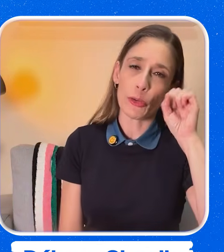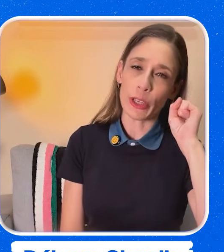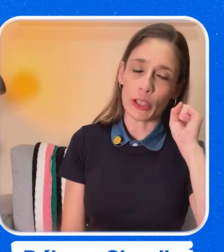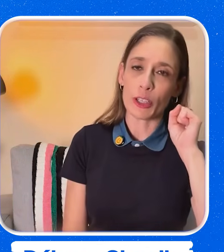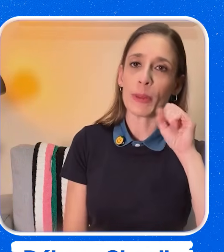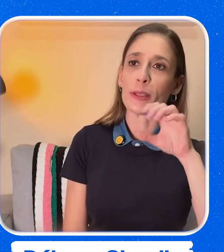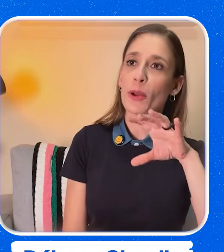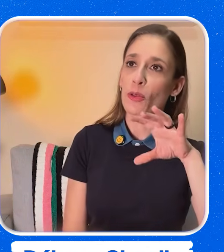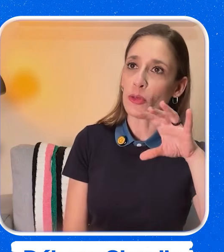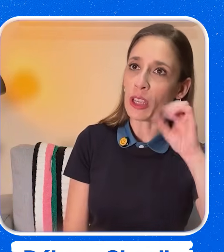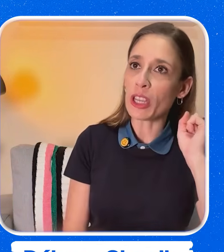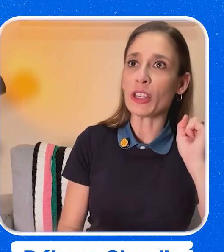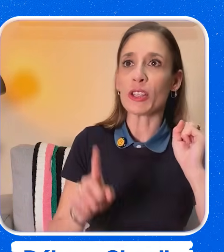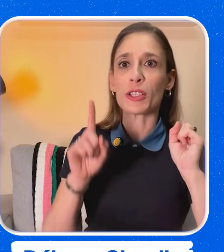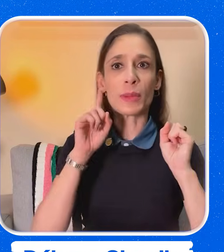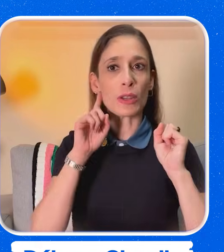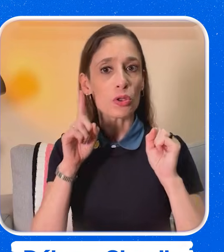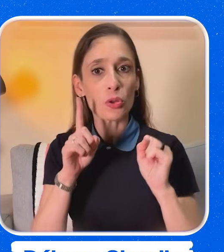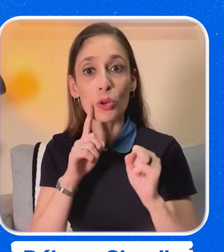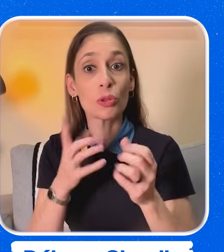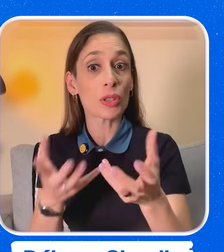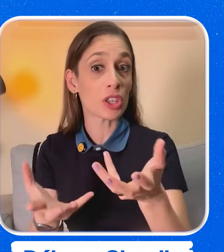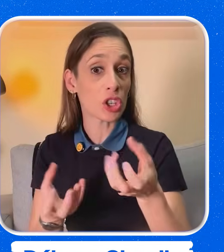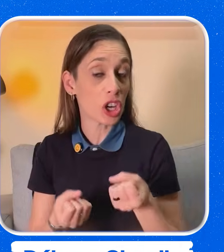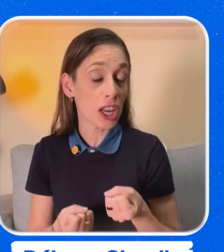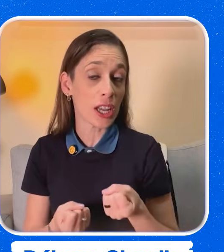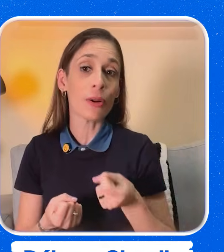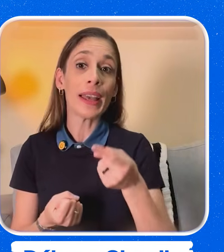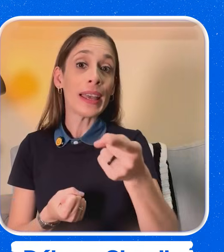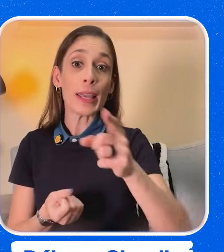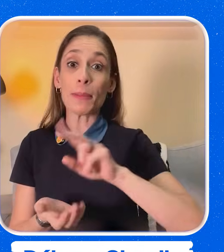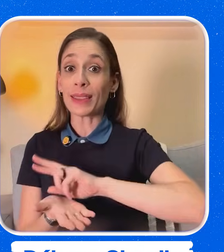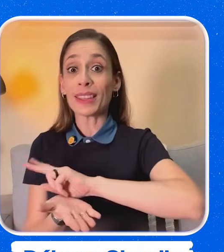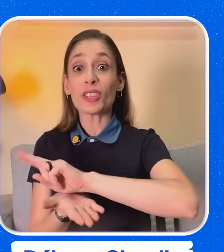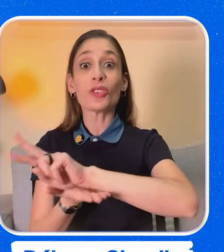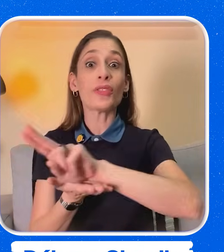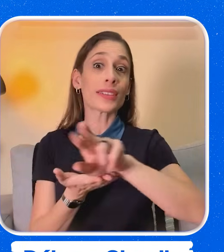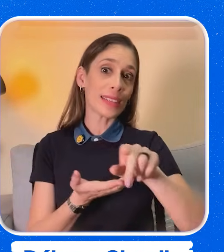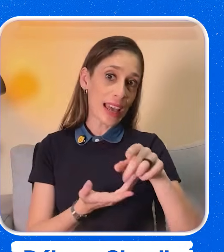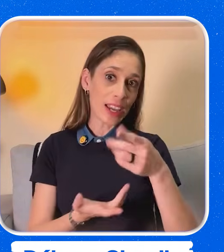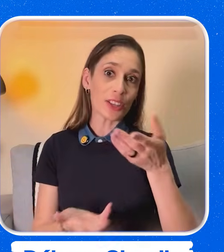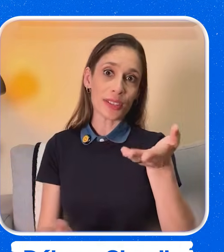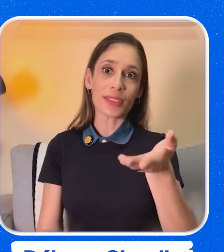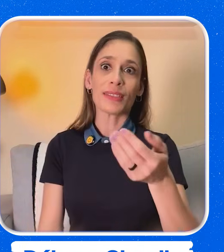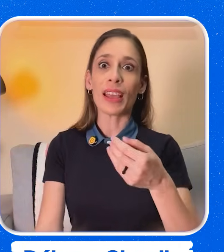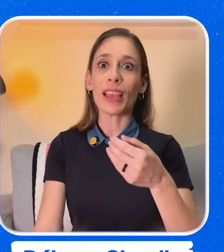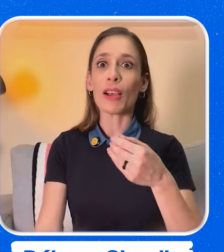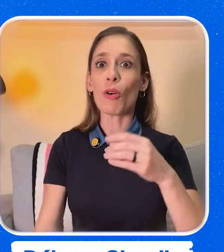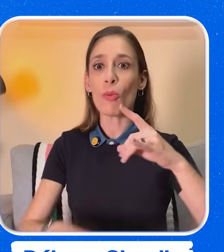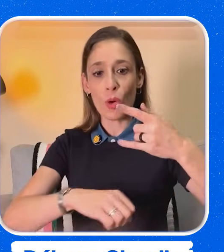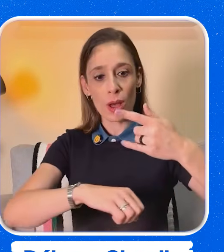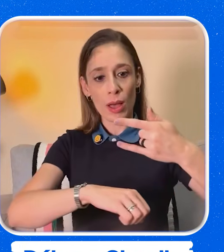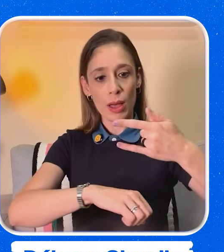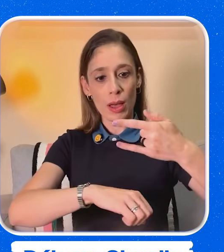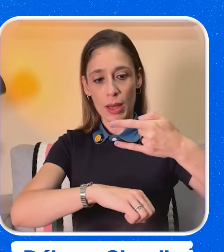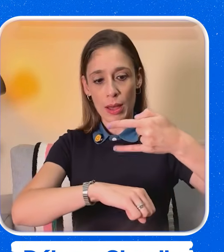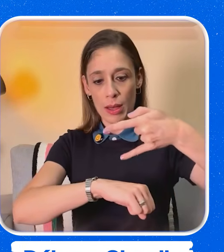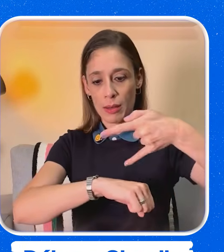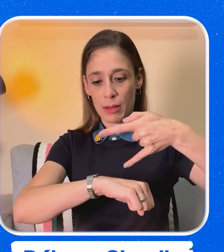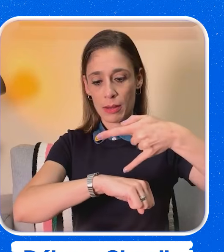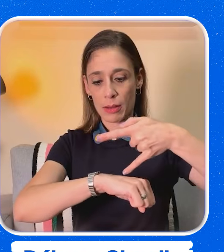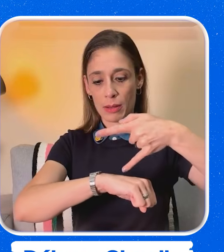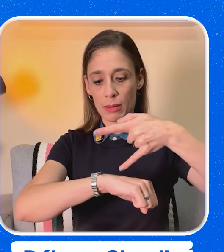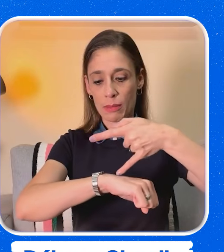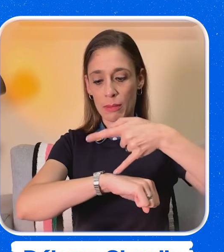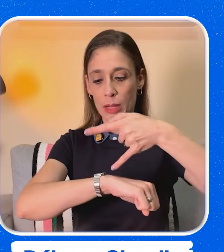para os ouvintes, mas para ouvintes, para surdos que chegam e para tantas diversidades, né, como